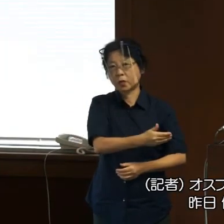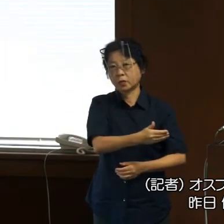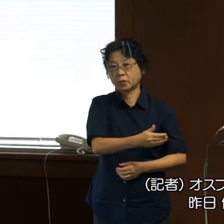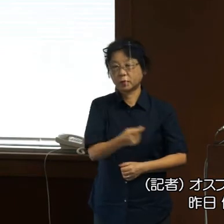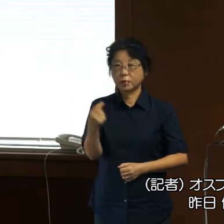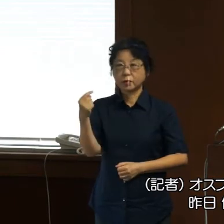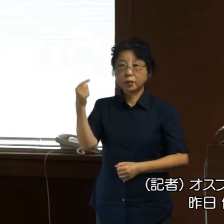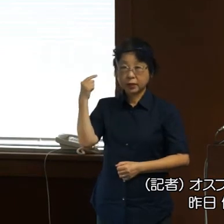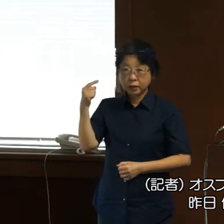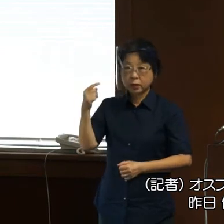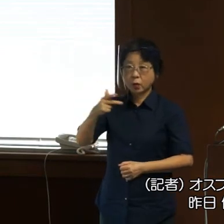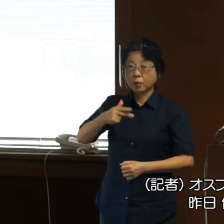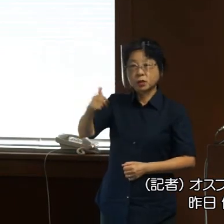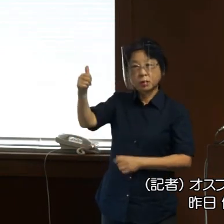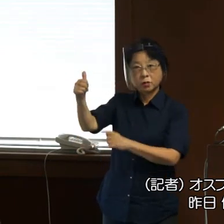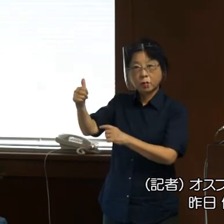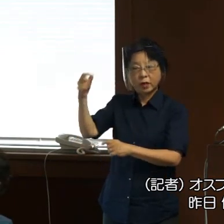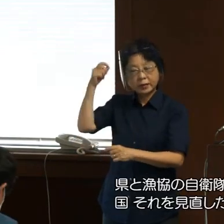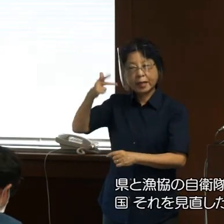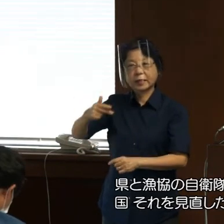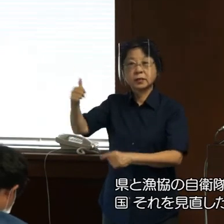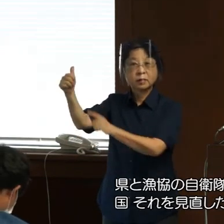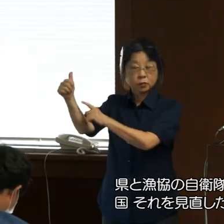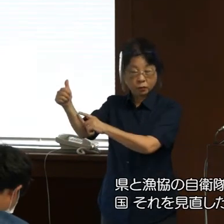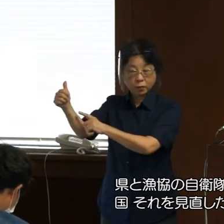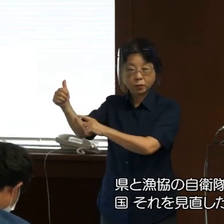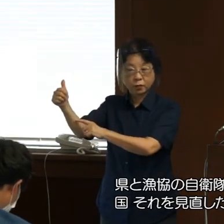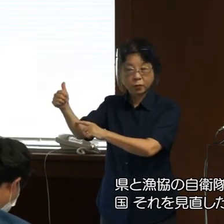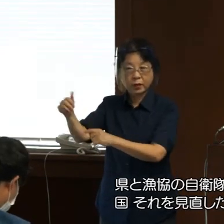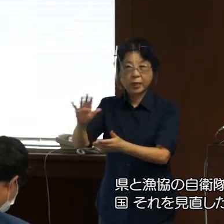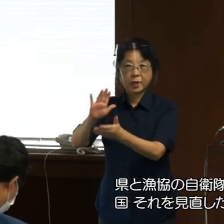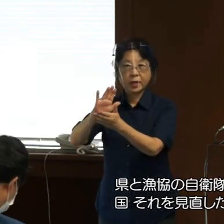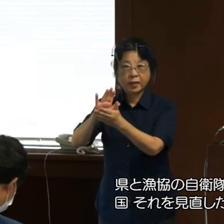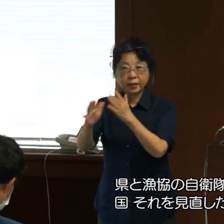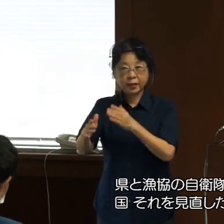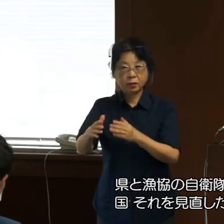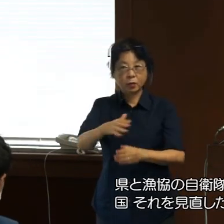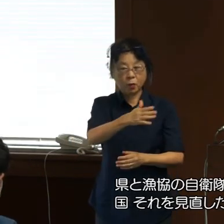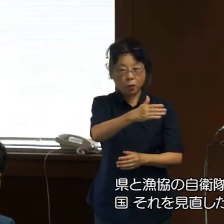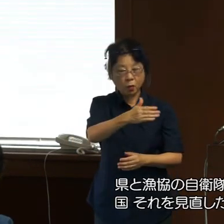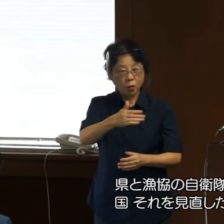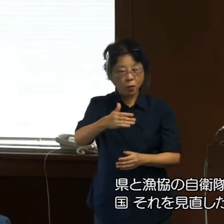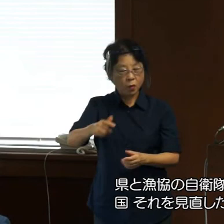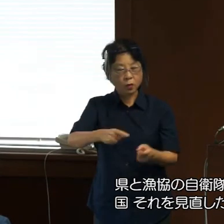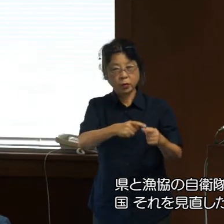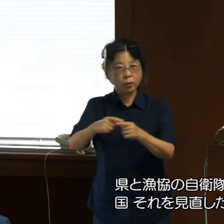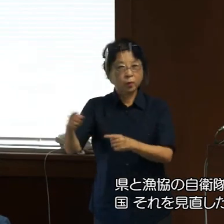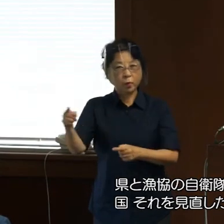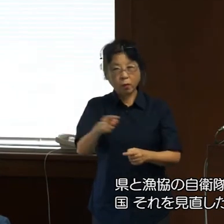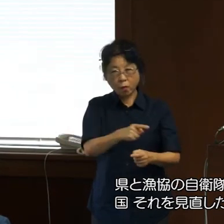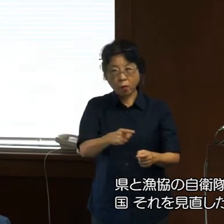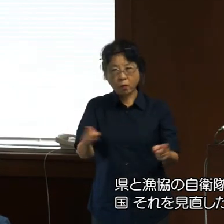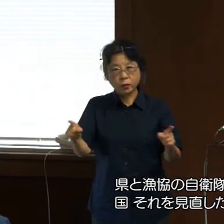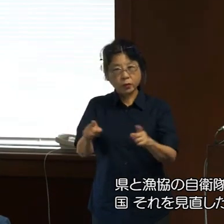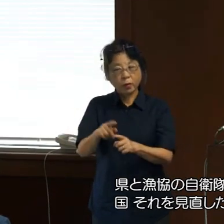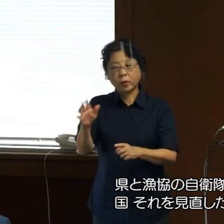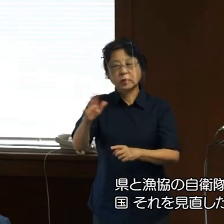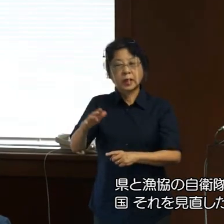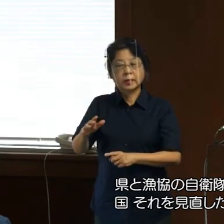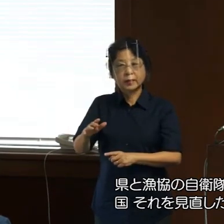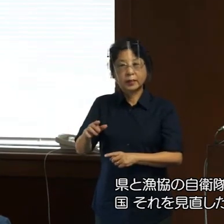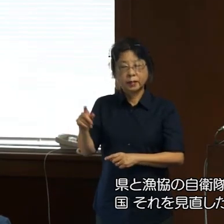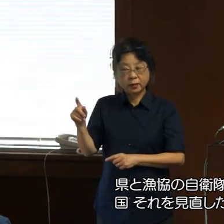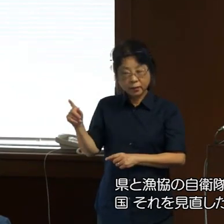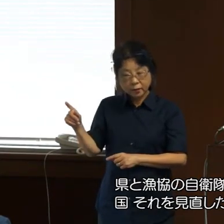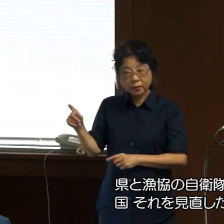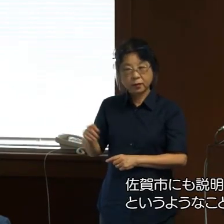賀市の秀島市長がですね、県と漁協の、自衛隊共有しないという覚書を仮にそれ